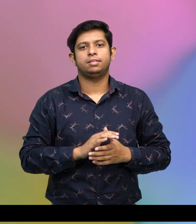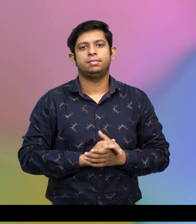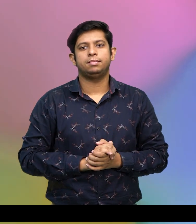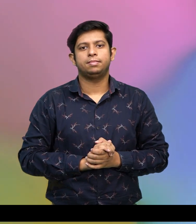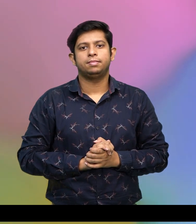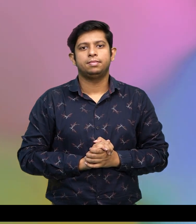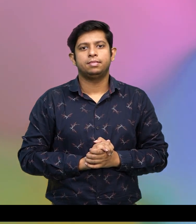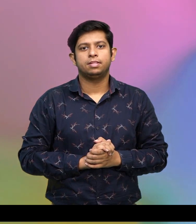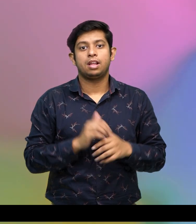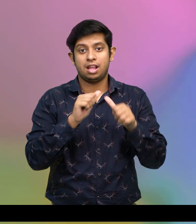ఏవ్స్,